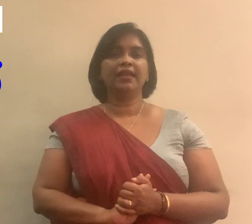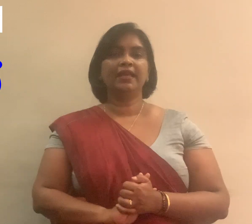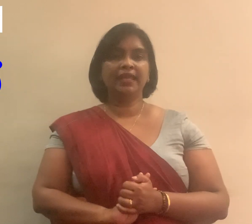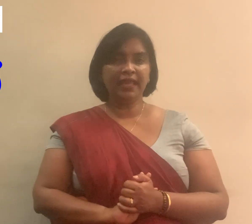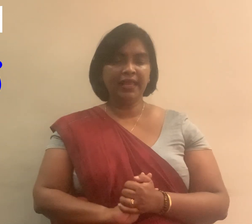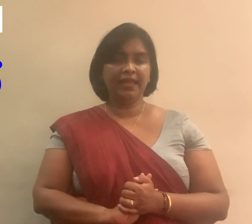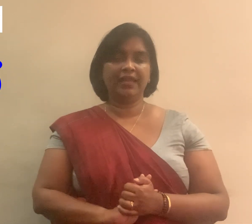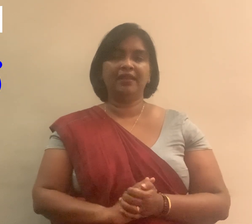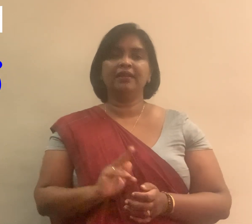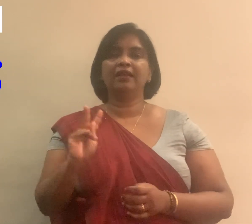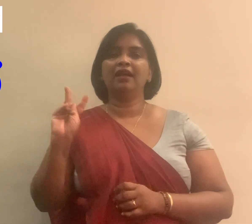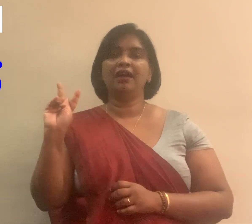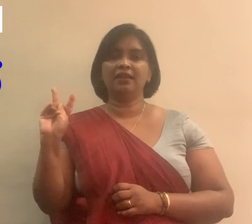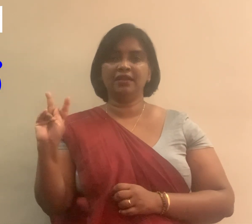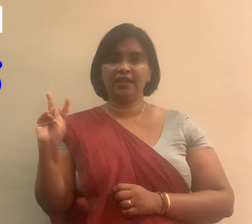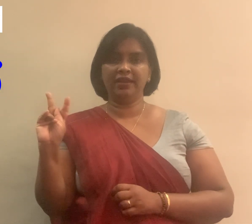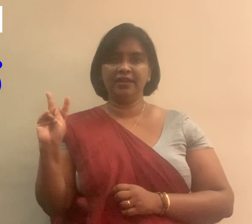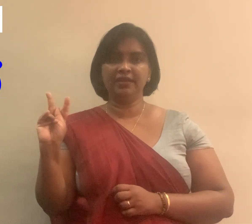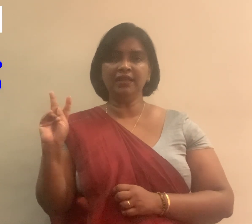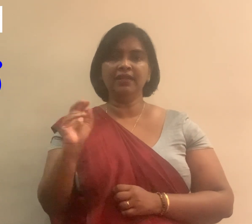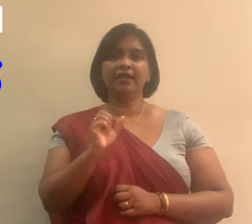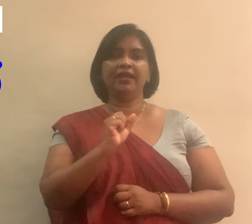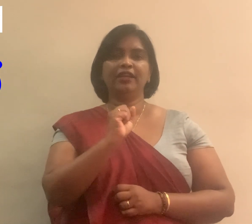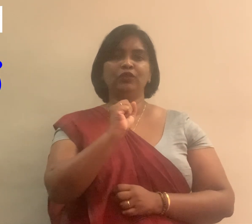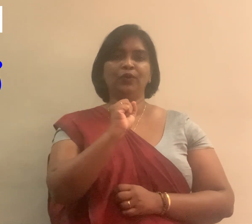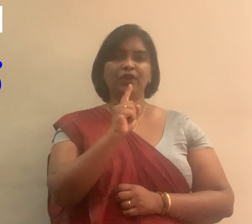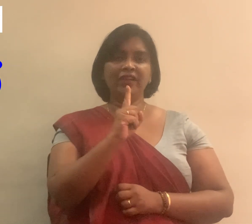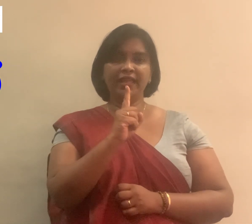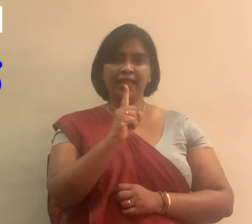K අල්කයන්නට එකතු කරනවා A.